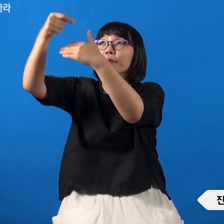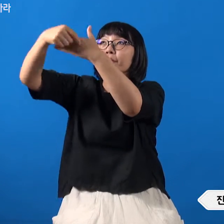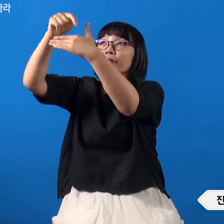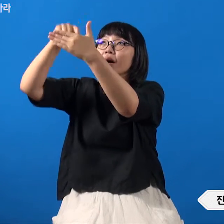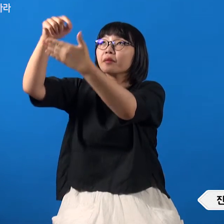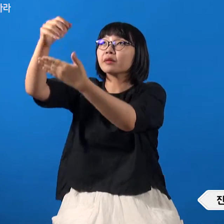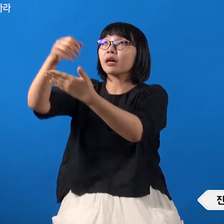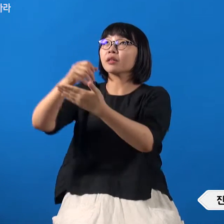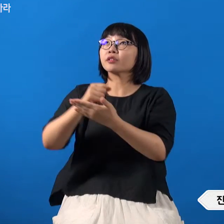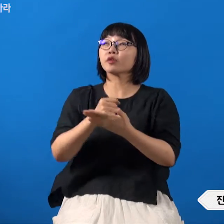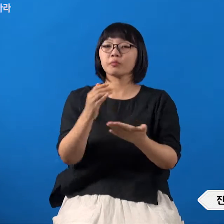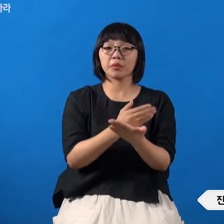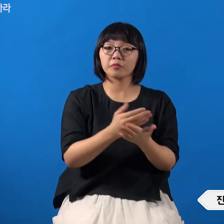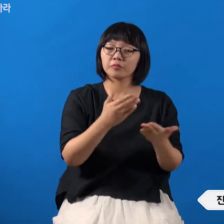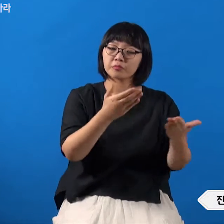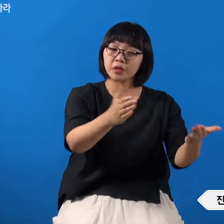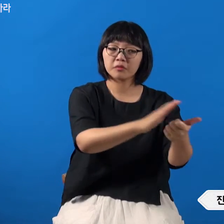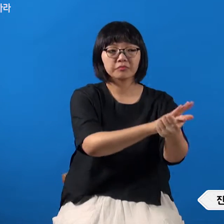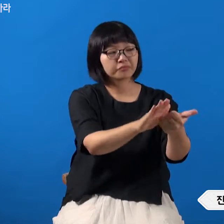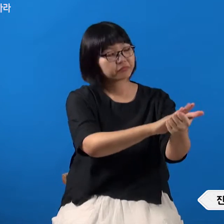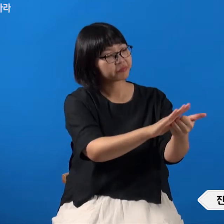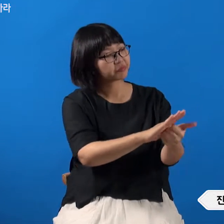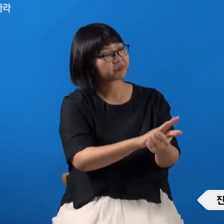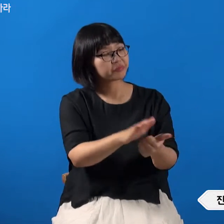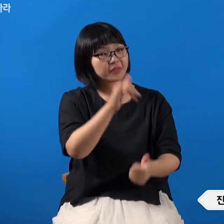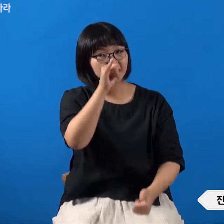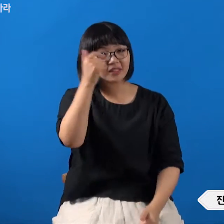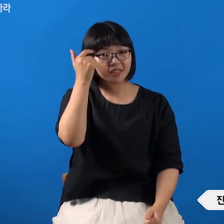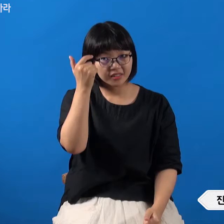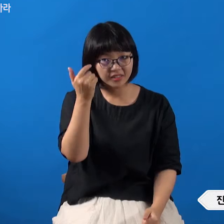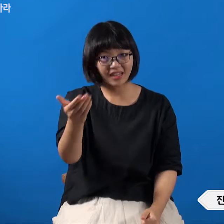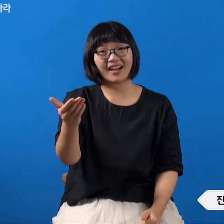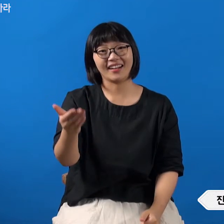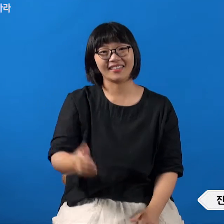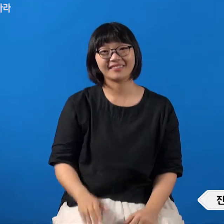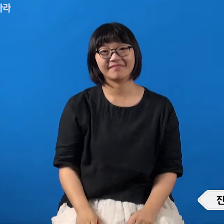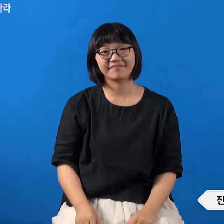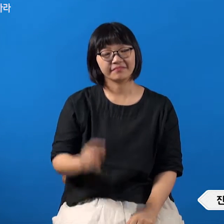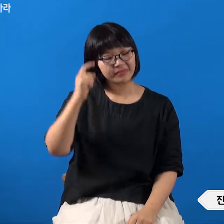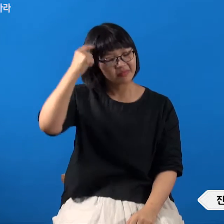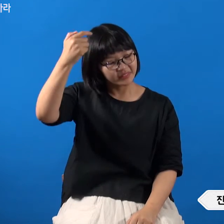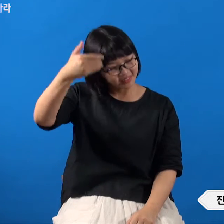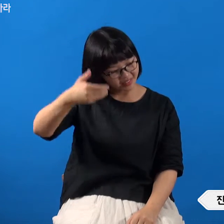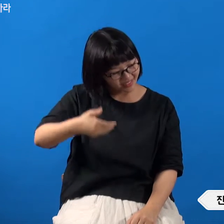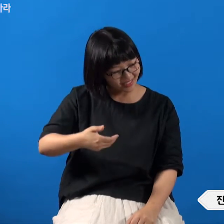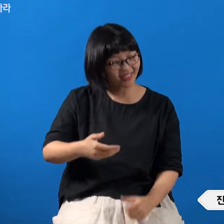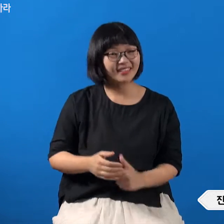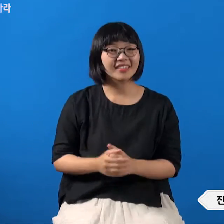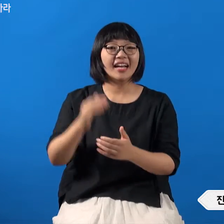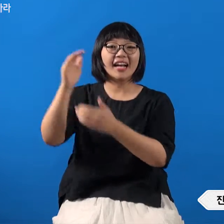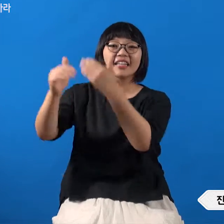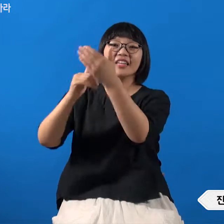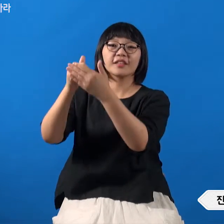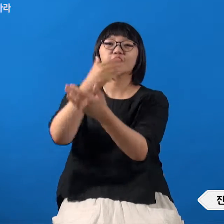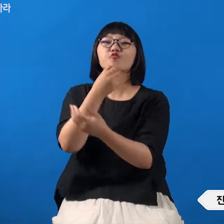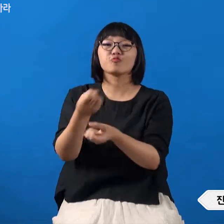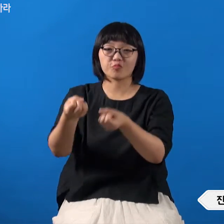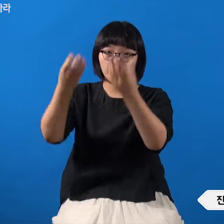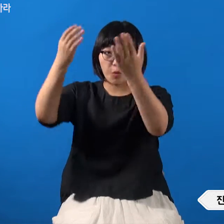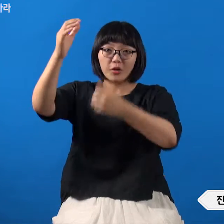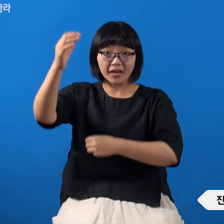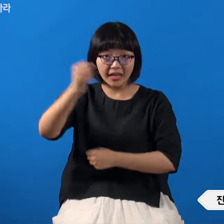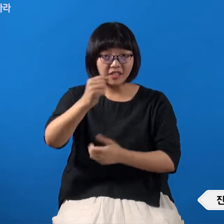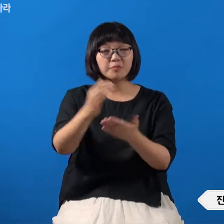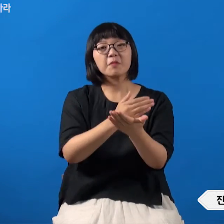있는가? 하나님의 마음이 있는 베푸는 삶, 하나님의 축복이 있는 베푸는 삶. 세